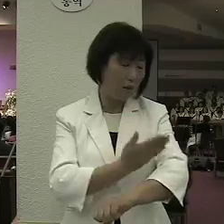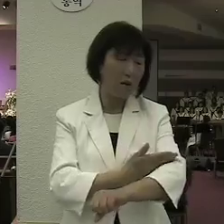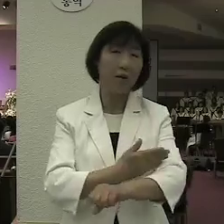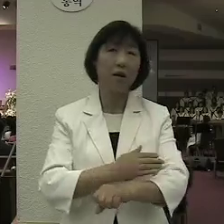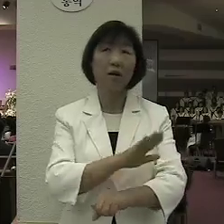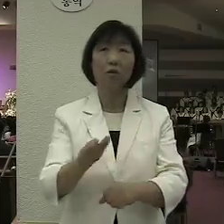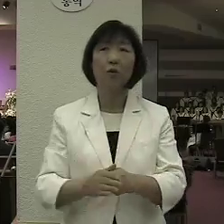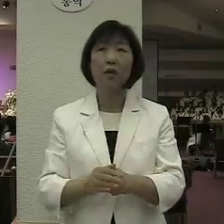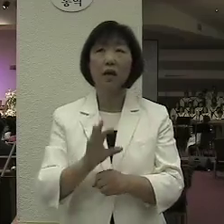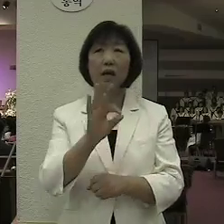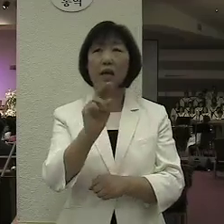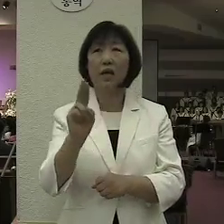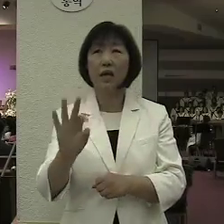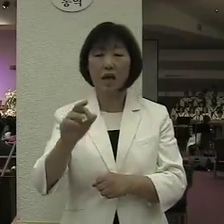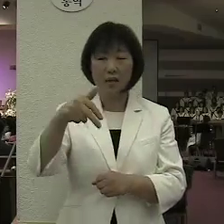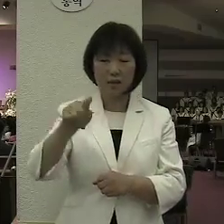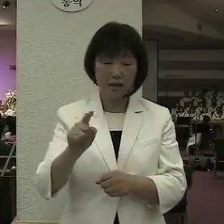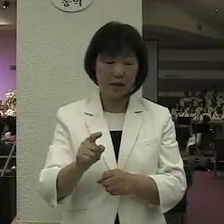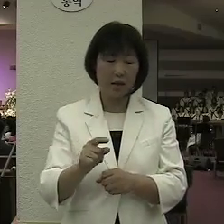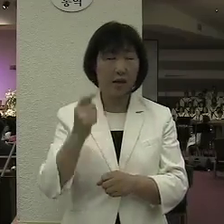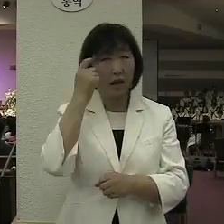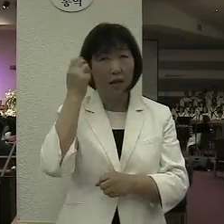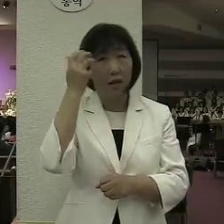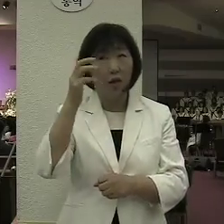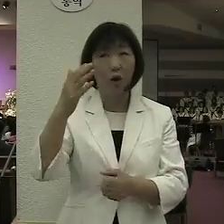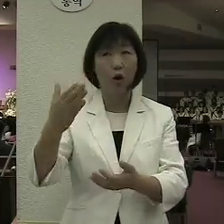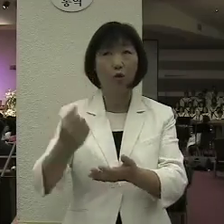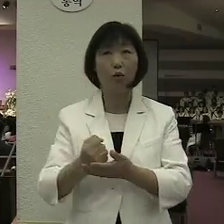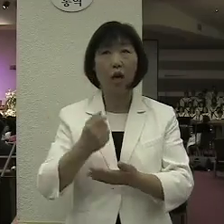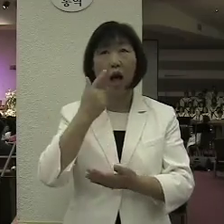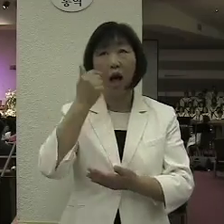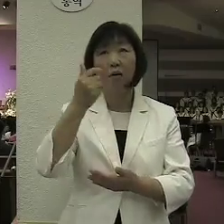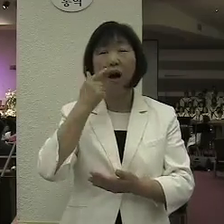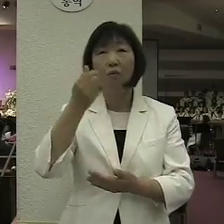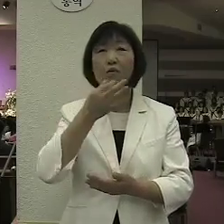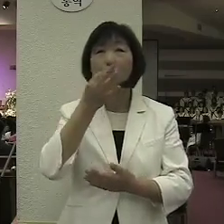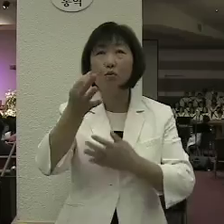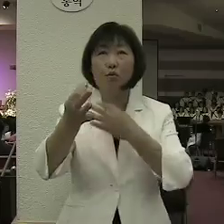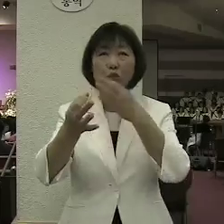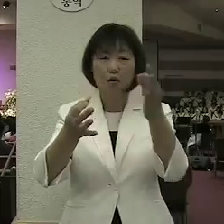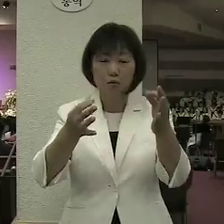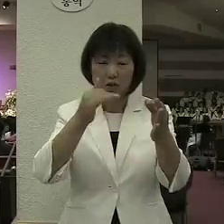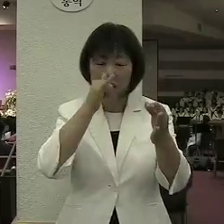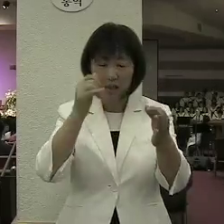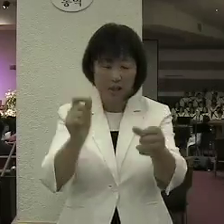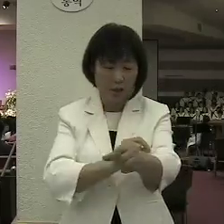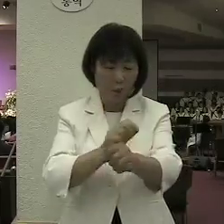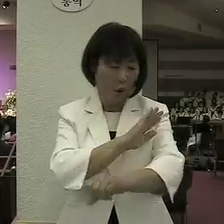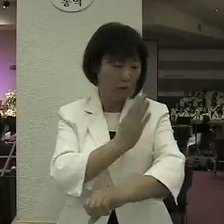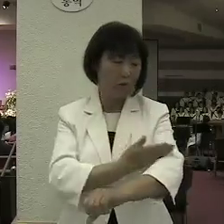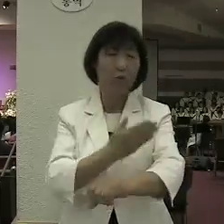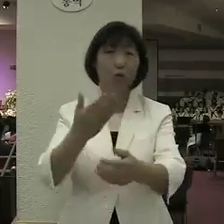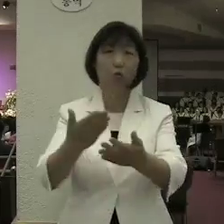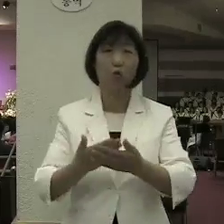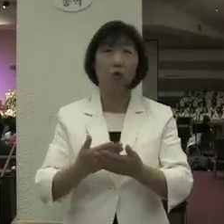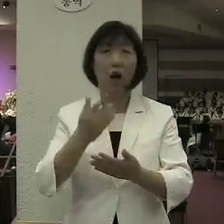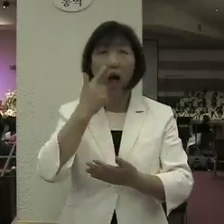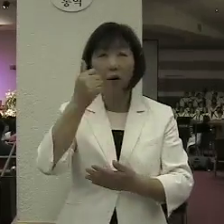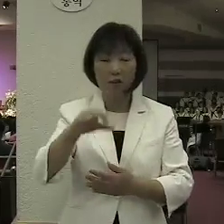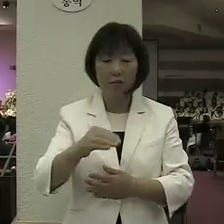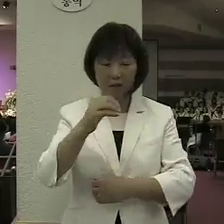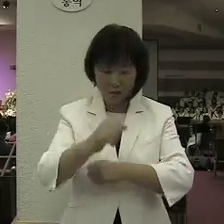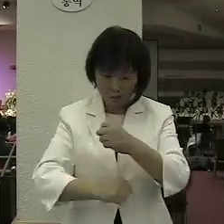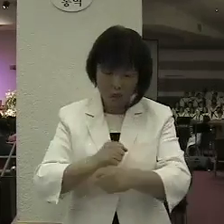그 순간 그의 마음이 바뀌었다고 합니다. 제가 그 기사를 읽은 후에 우리 자식들이 이렇게 들어와도 가만 놔두고